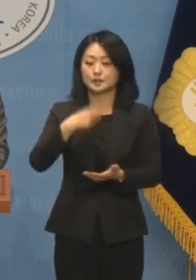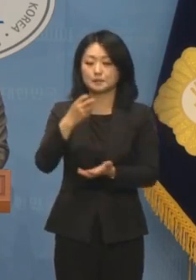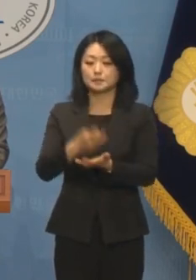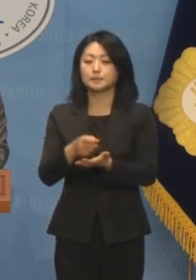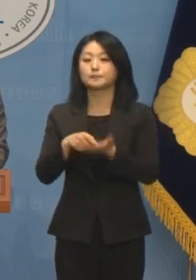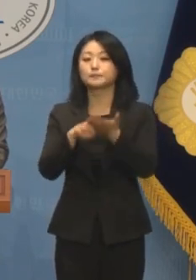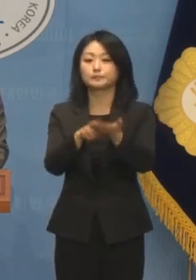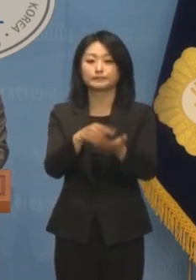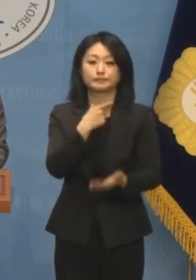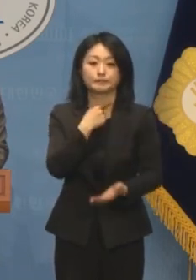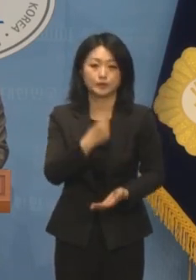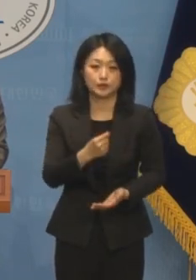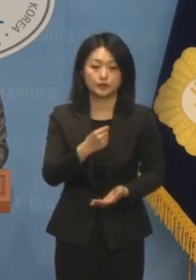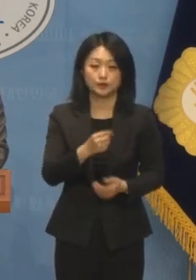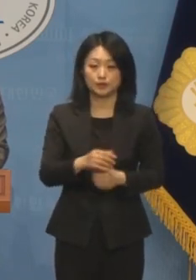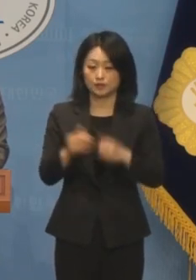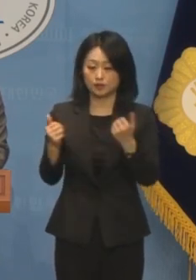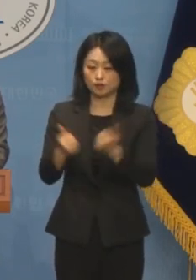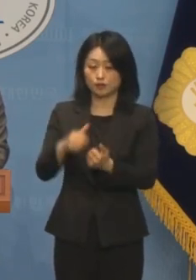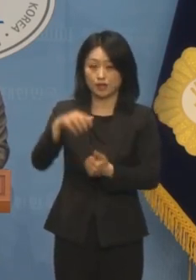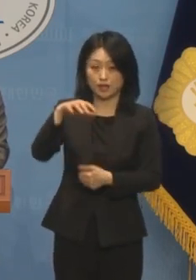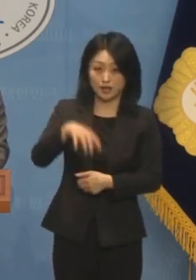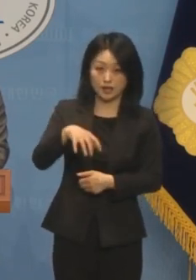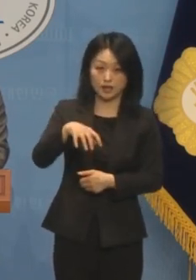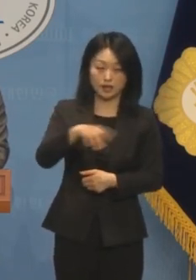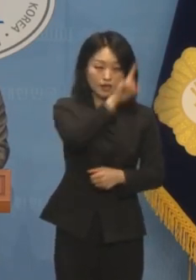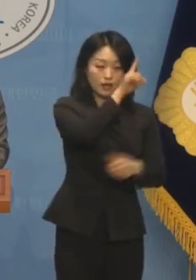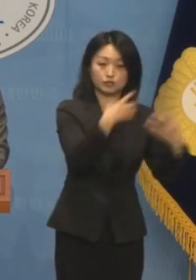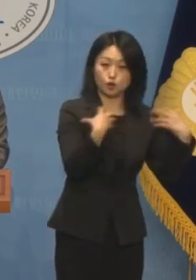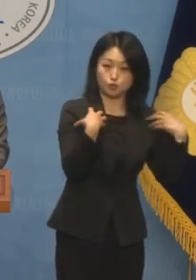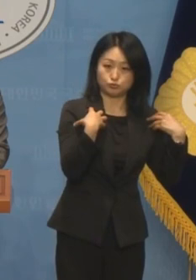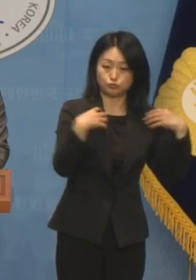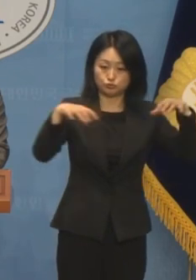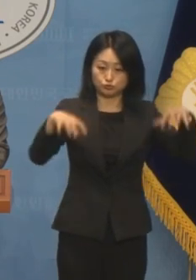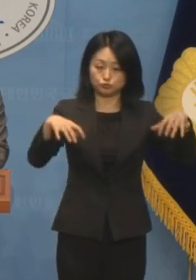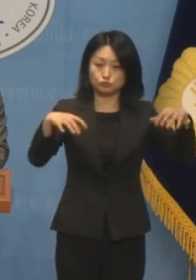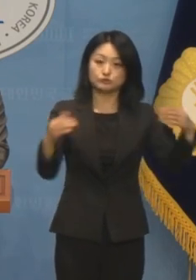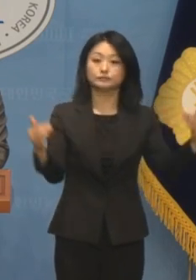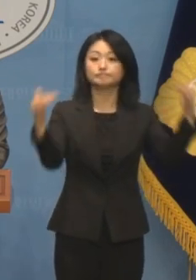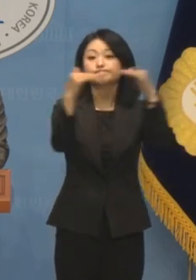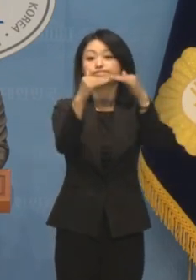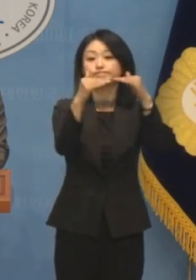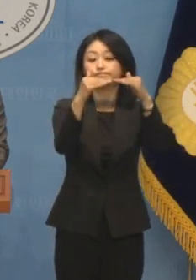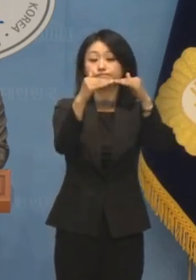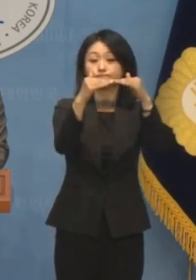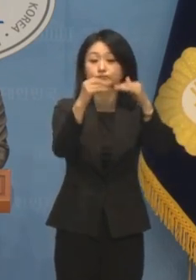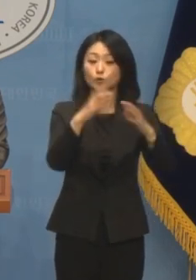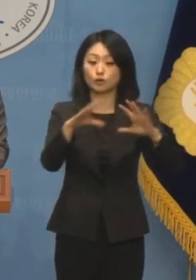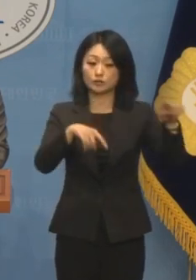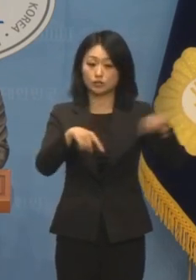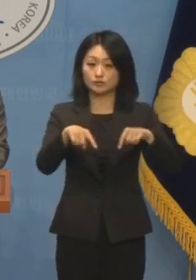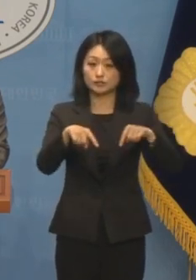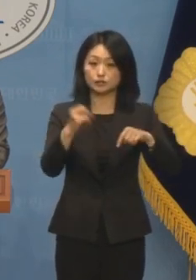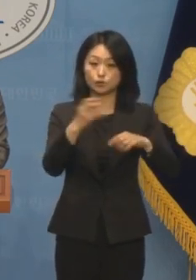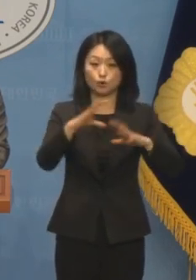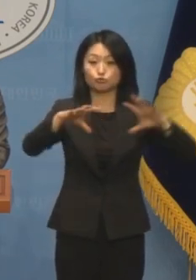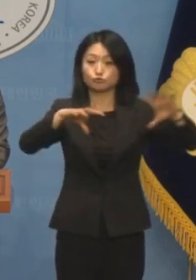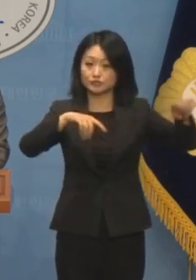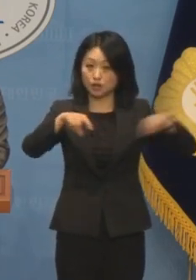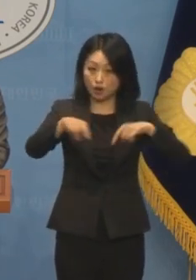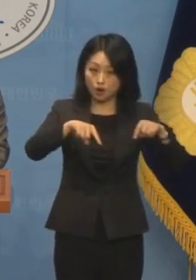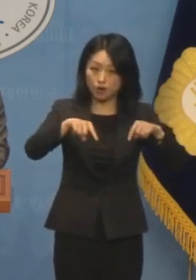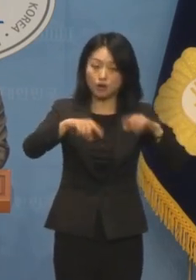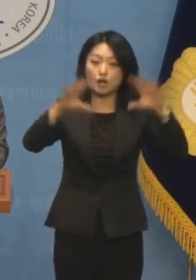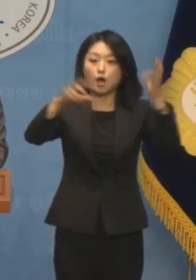합니다. 입법부와 행정부의 건강한 관계를 제도화하고 정치와 국정의